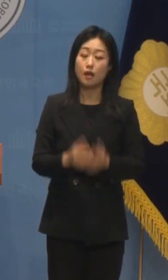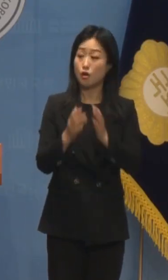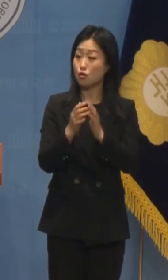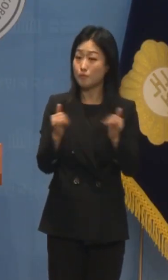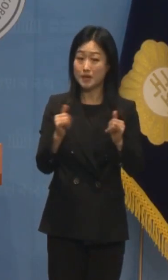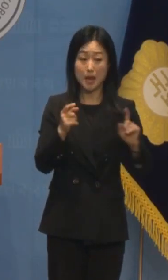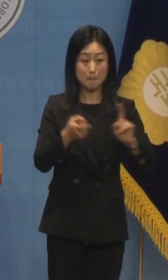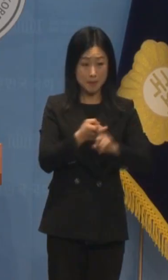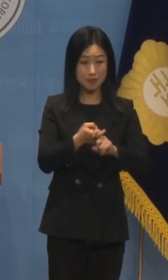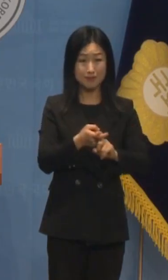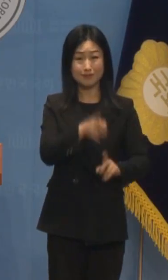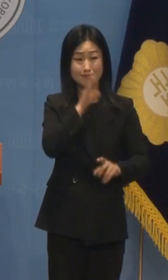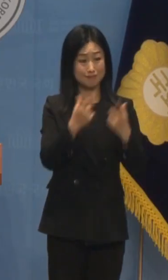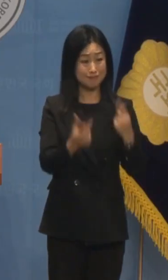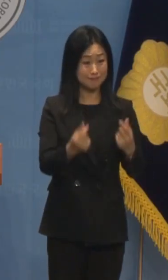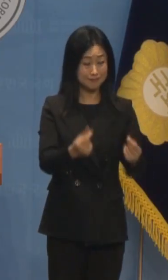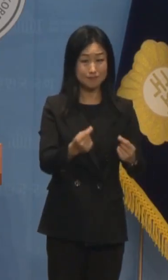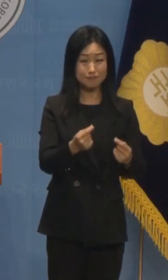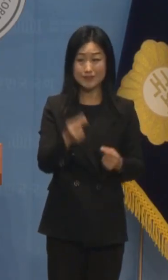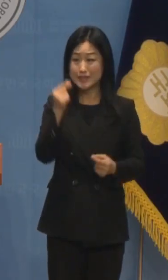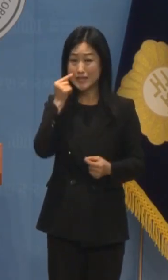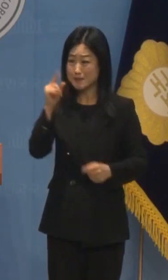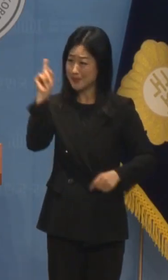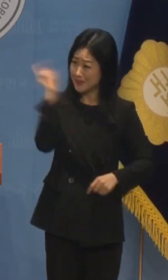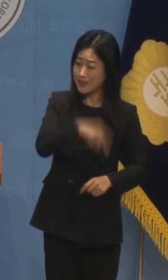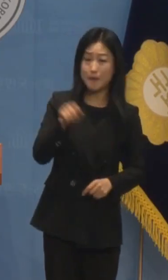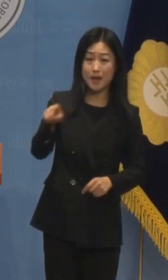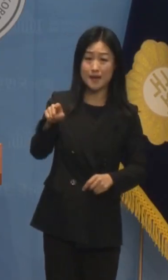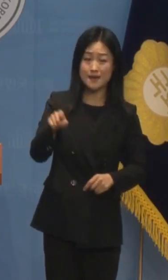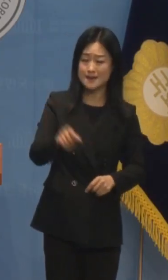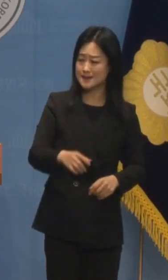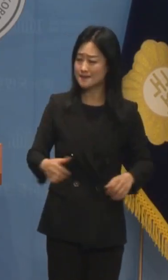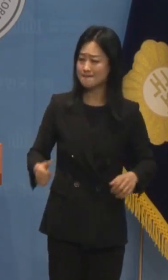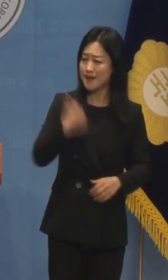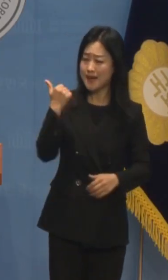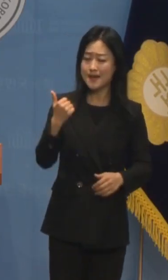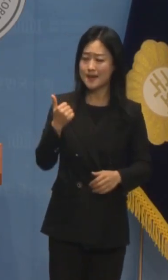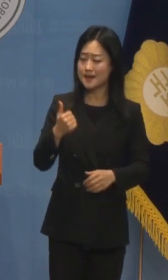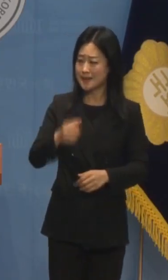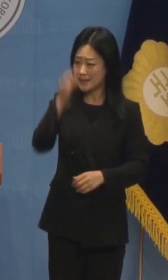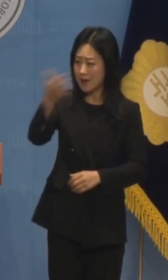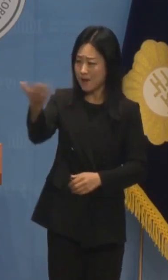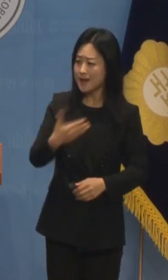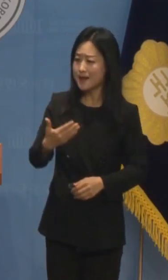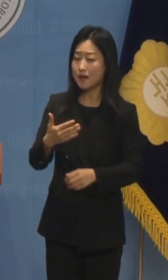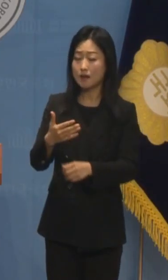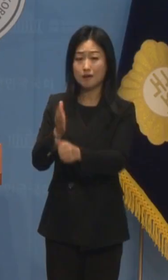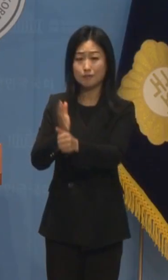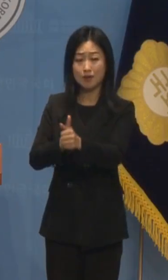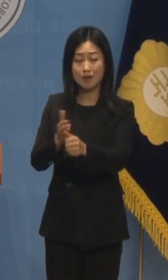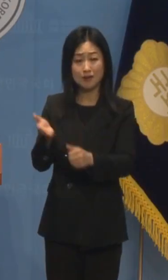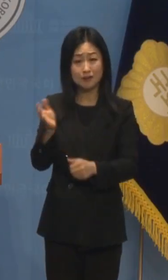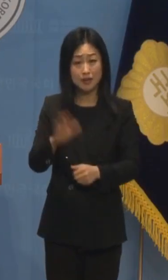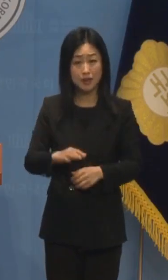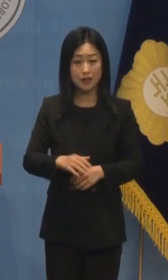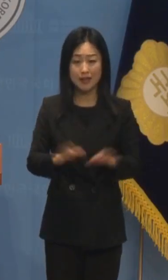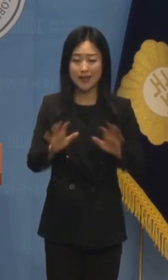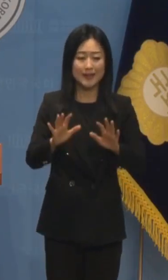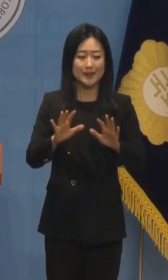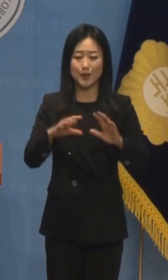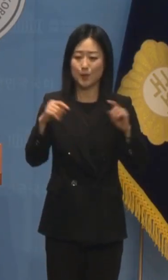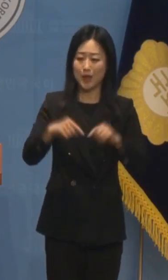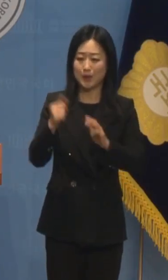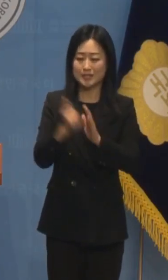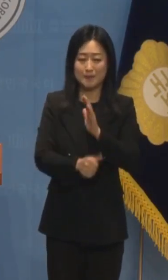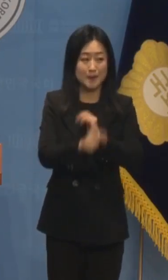국민의 편에 서서 일본의 파렴치한 작태에 항의하고 사과를 받아내지는 못할 망정 서둘러 외교